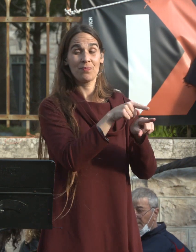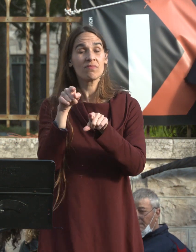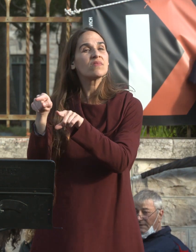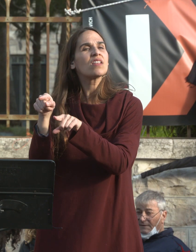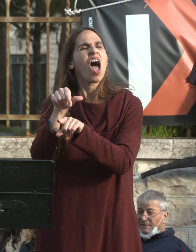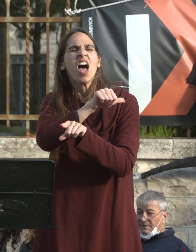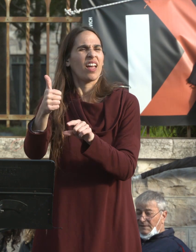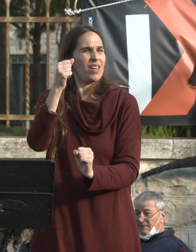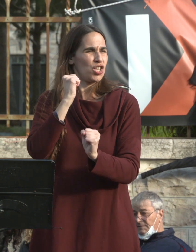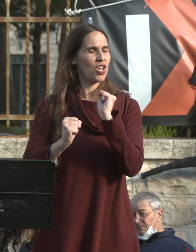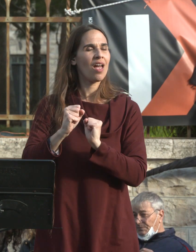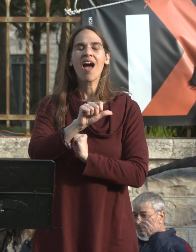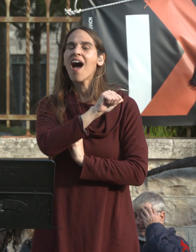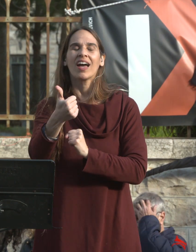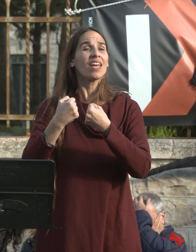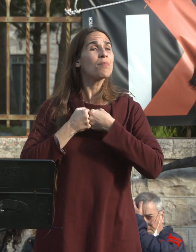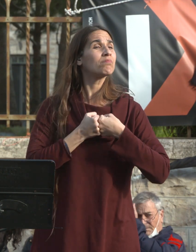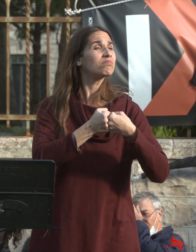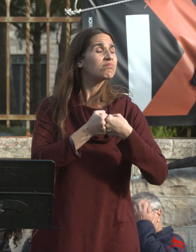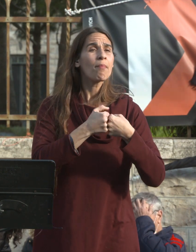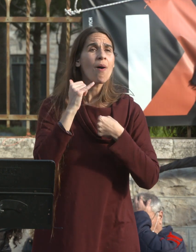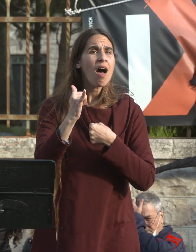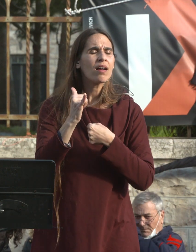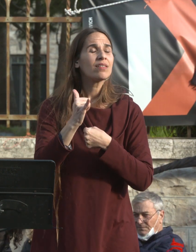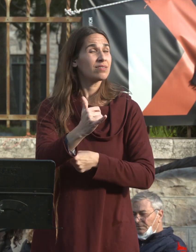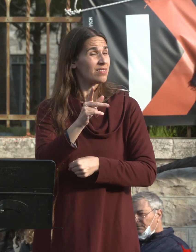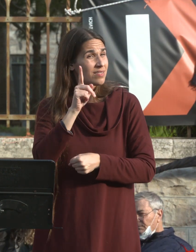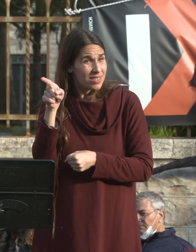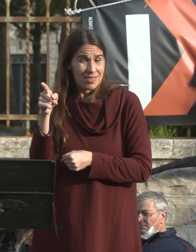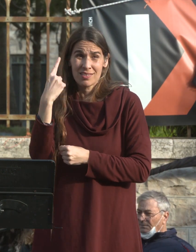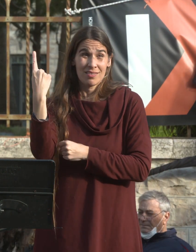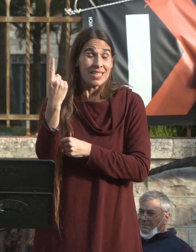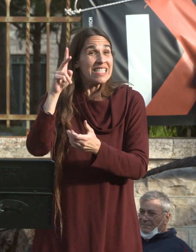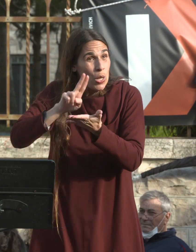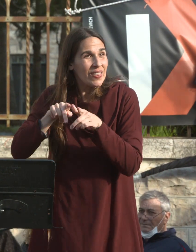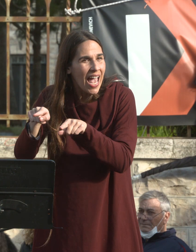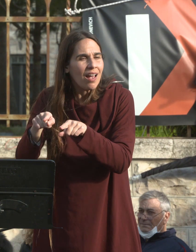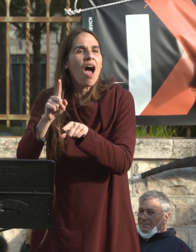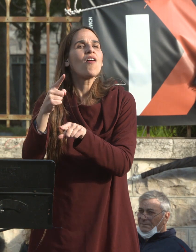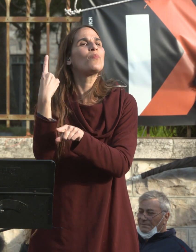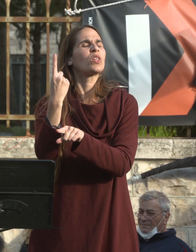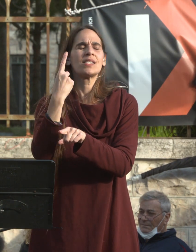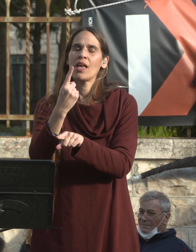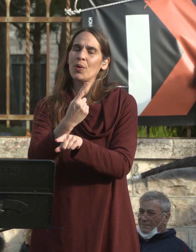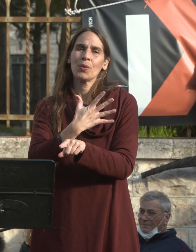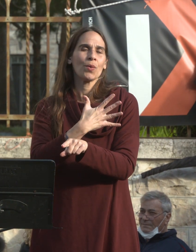קשה, ואין יותר אתגר המצריך אומץ לב מאשר להיות צודק ובודד.